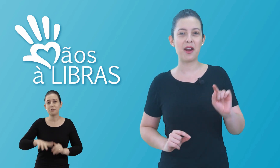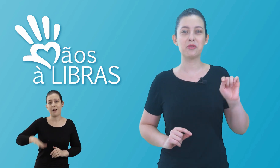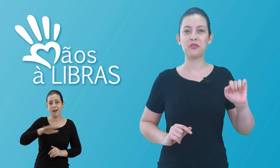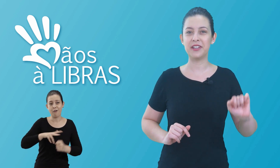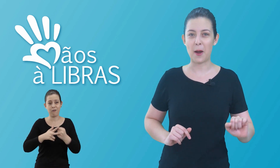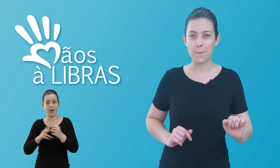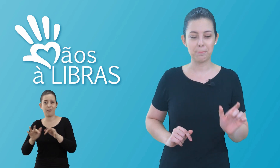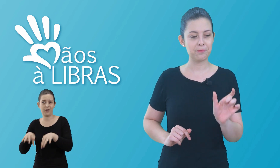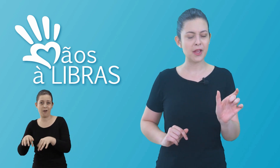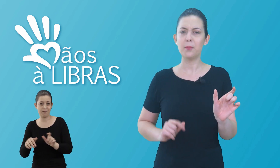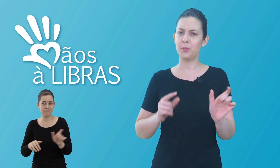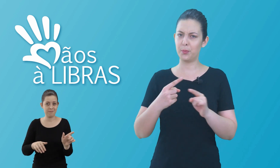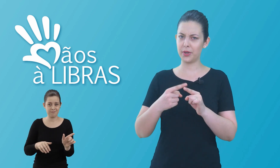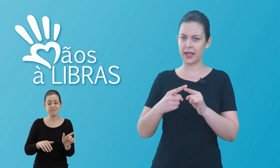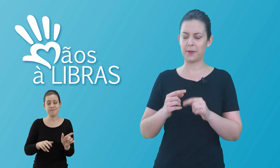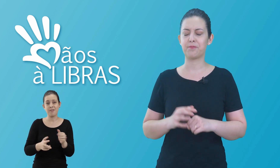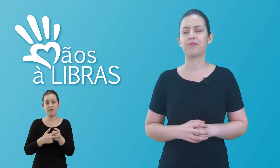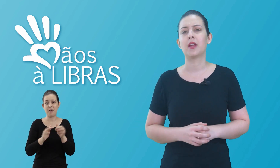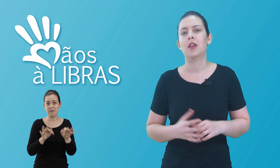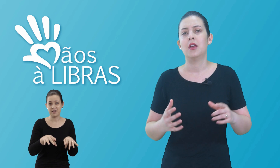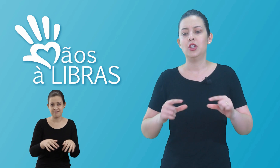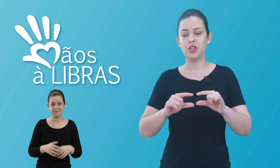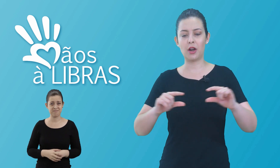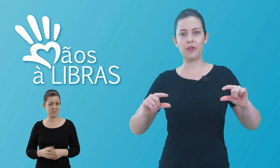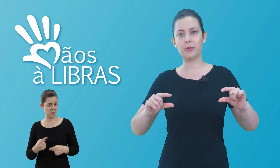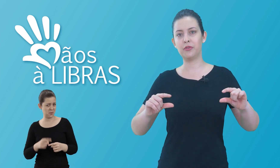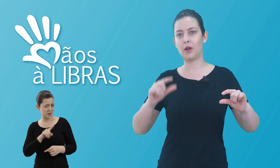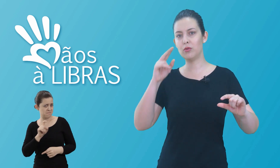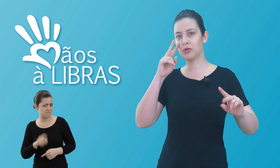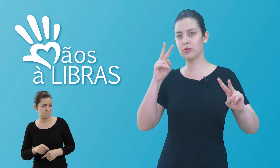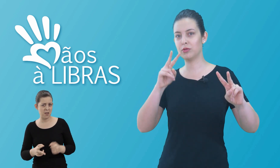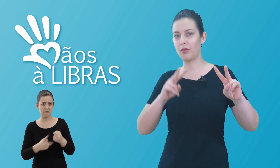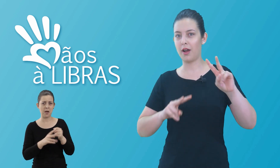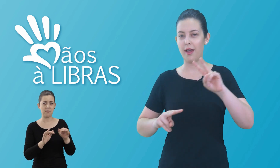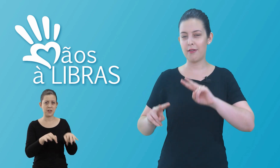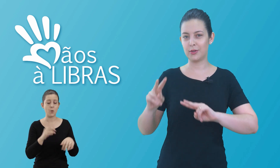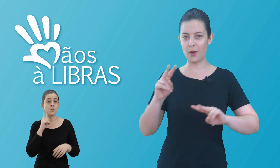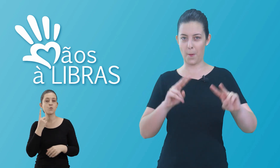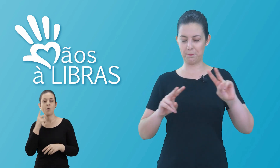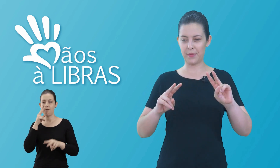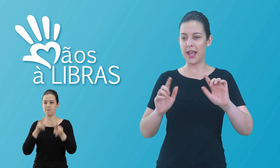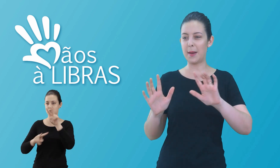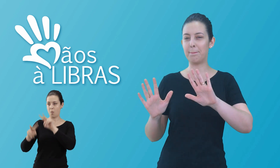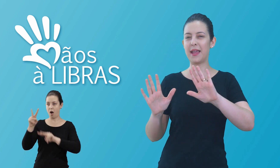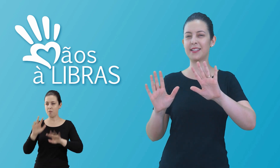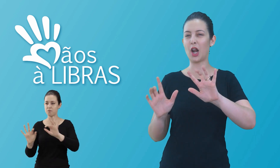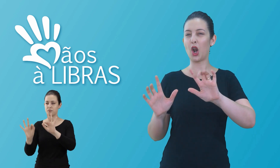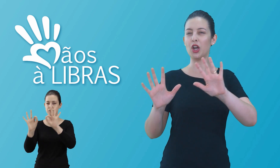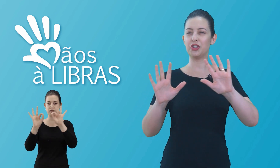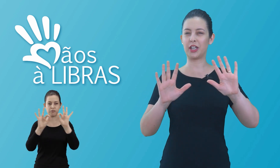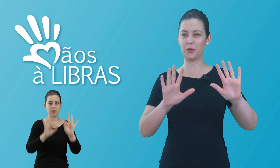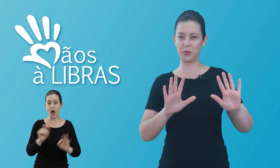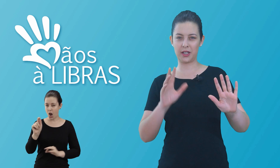geral, verbo no final. Por quê? Em geral, verbo no final. O surdo é visual. Ele pensa,